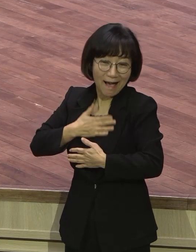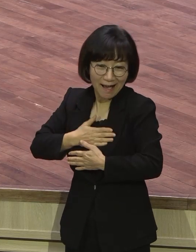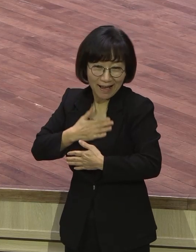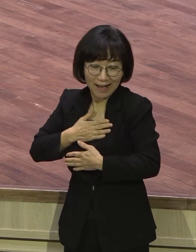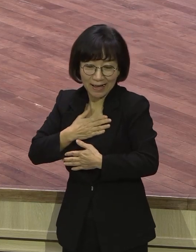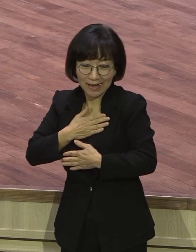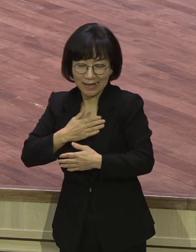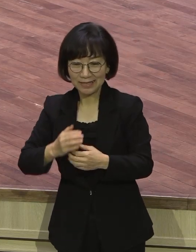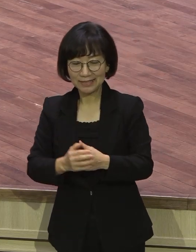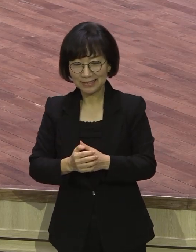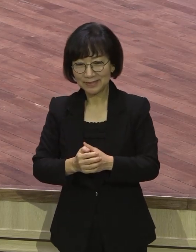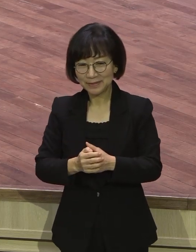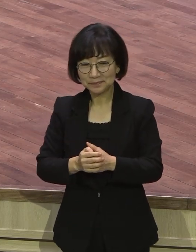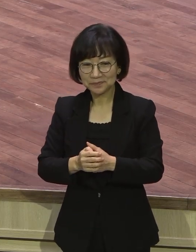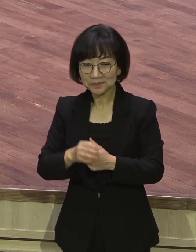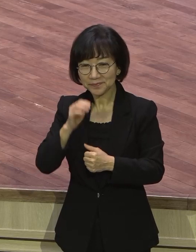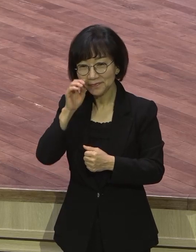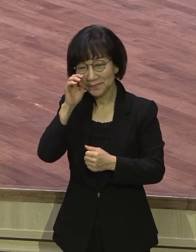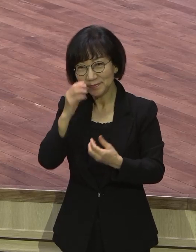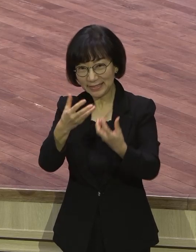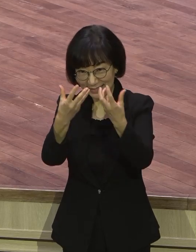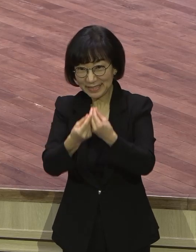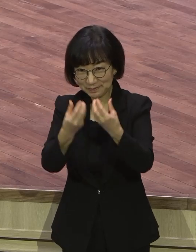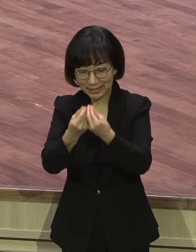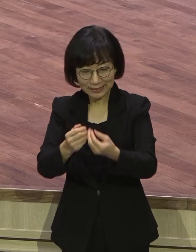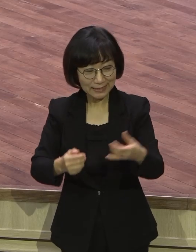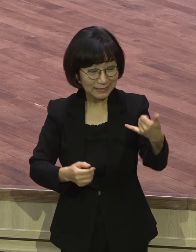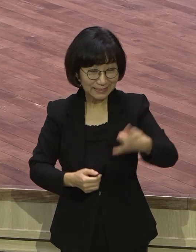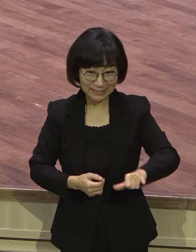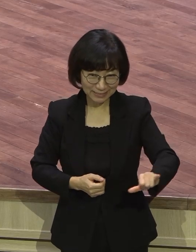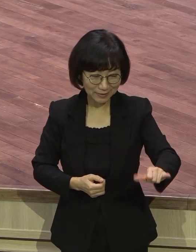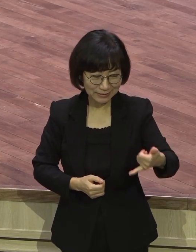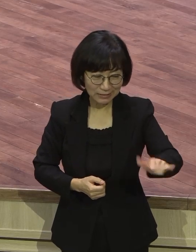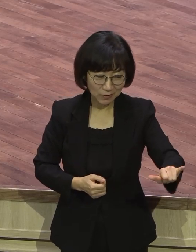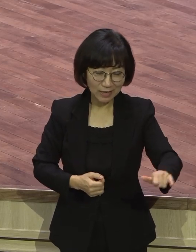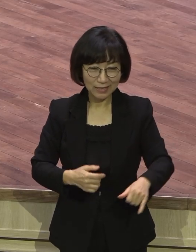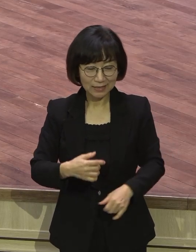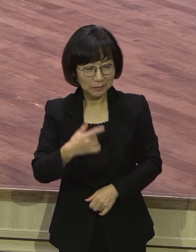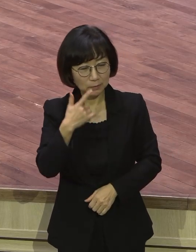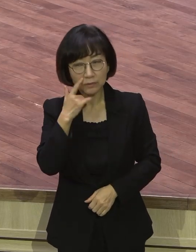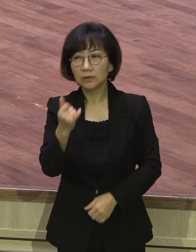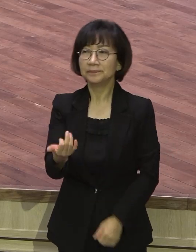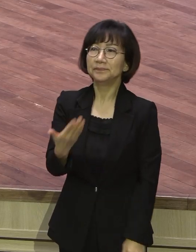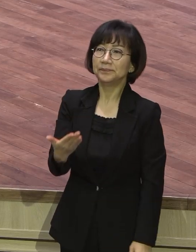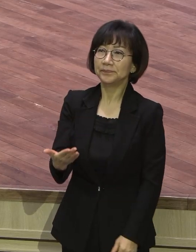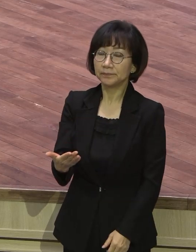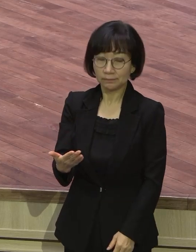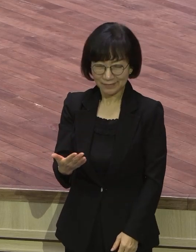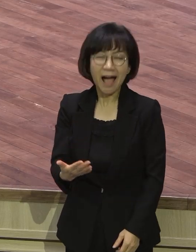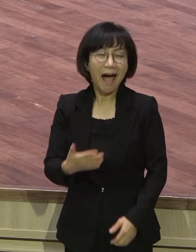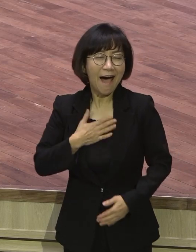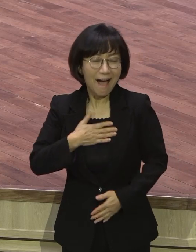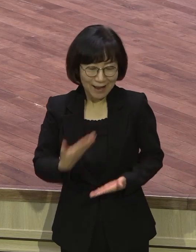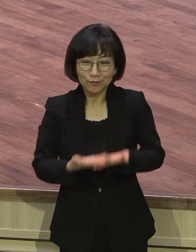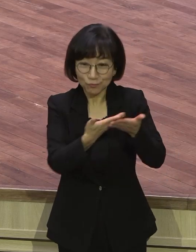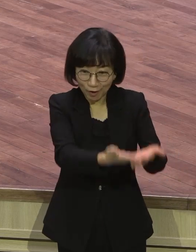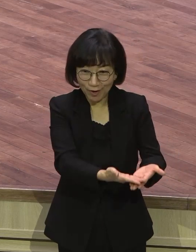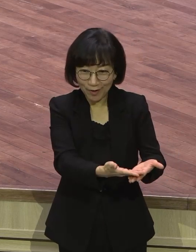뭐 부모인데 자식이 눈치 볼 거 뭐가 있어요 체면 칠일 거 뭐가 있어요 체면 칠하면 집안 손해해요 하나님은